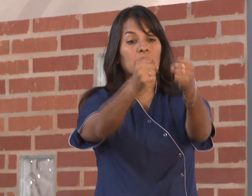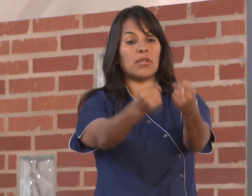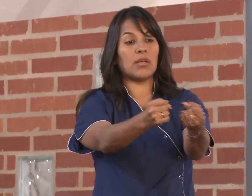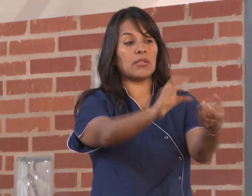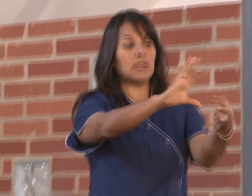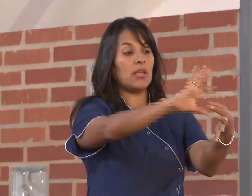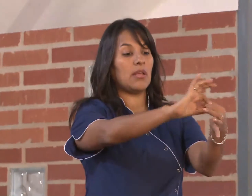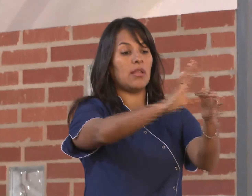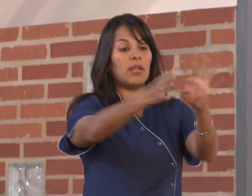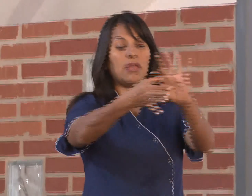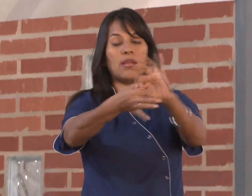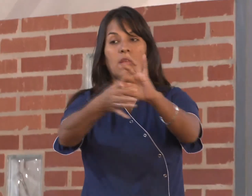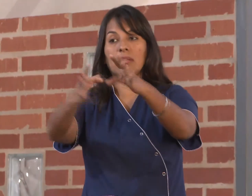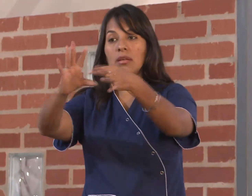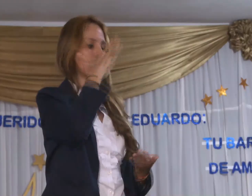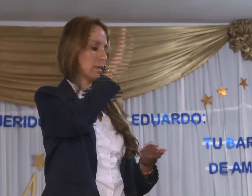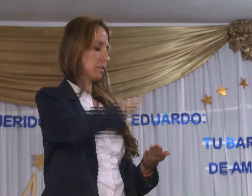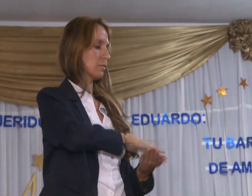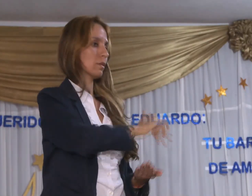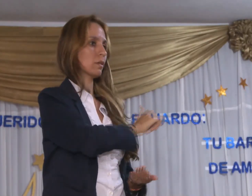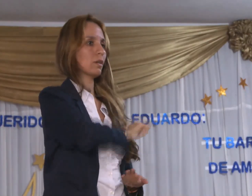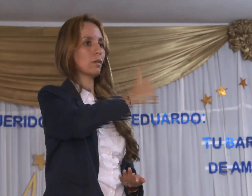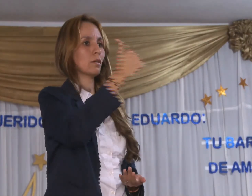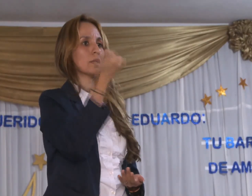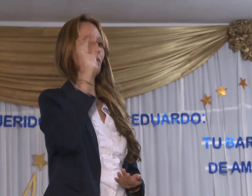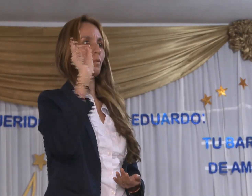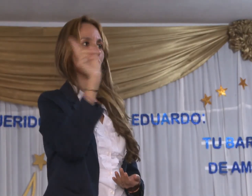secundarios, convirtiéndose así en el único en la provincia.